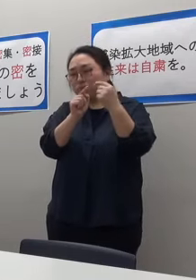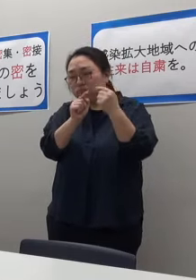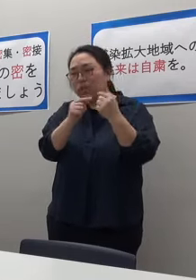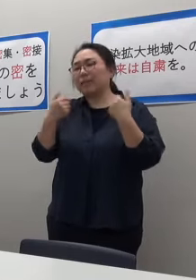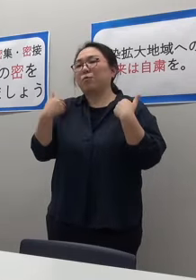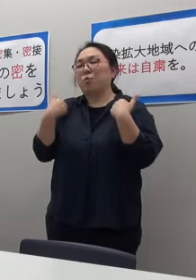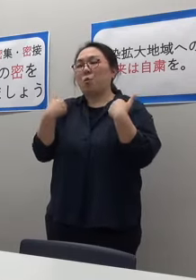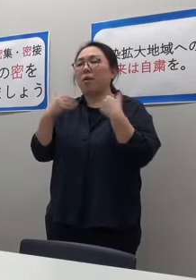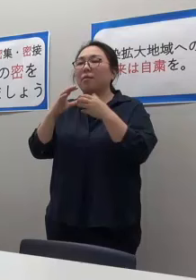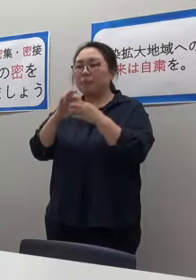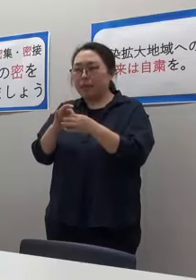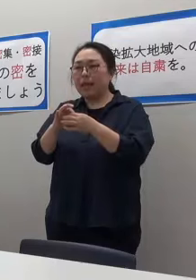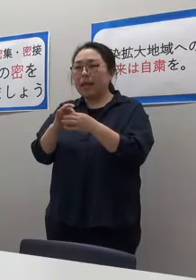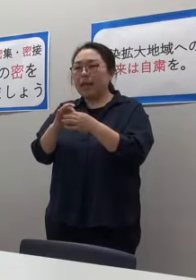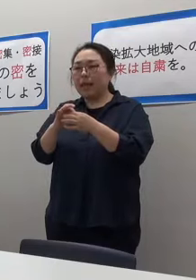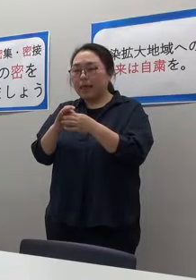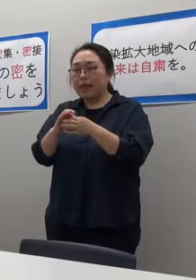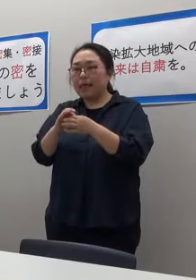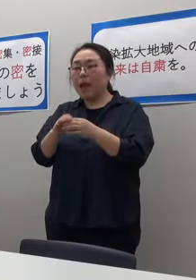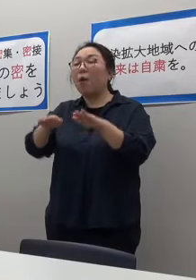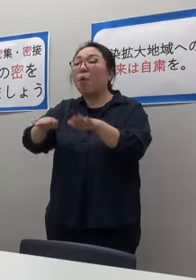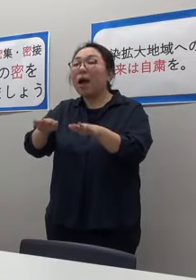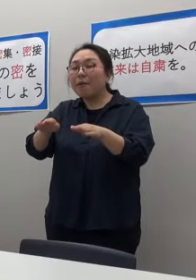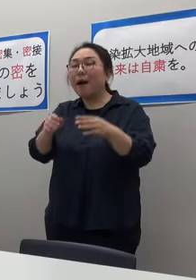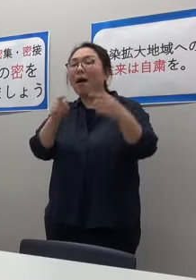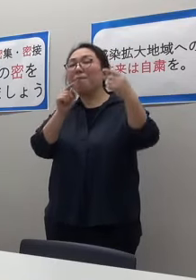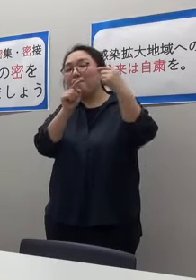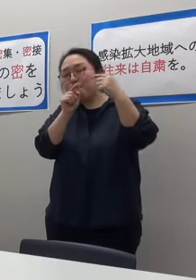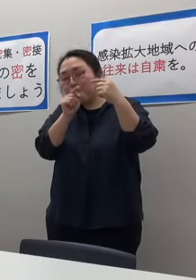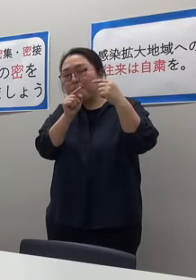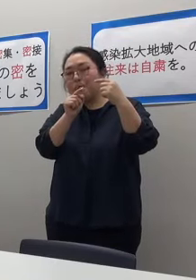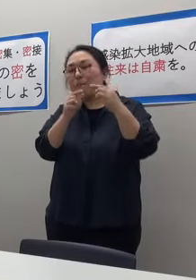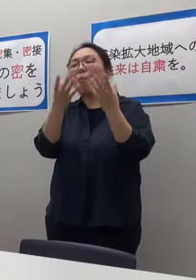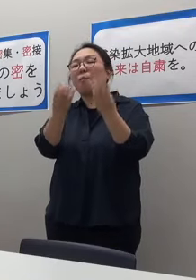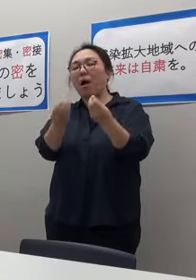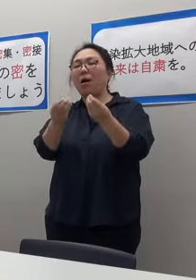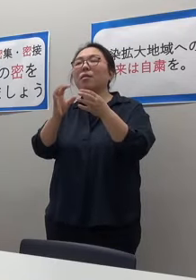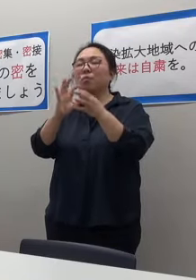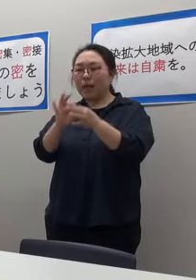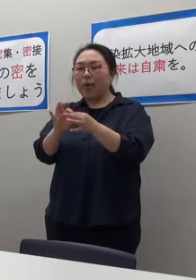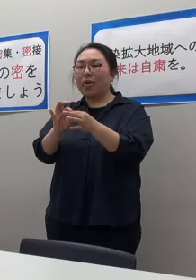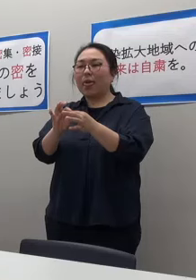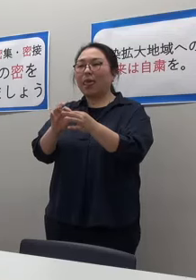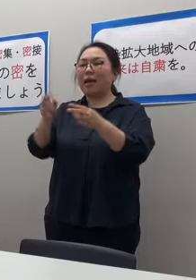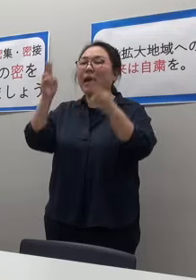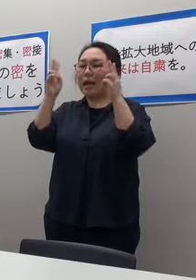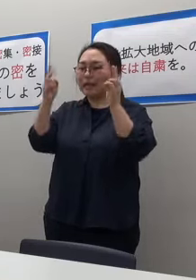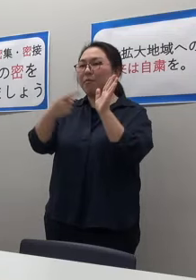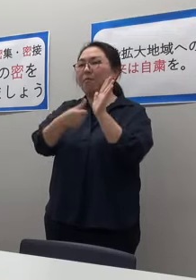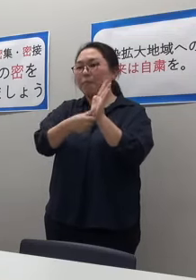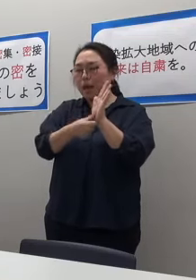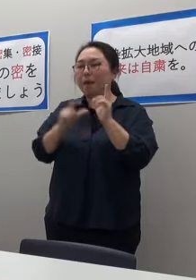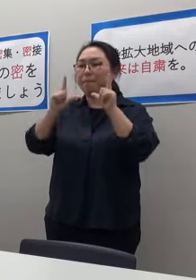ましては会社側との調整がつきまして、API コーポレーションということで、公表させていただい